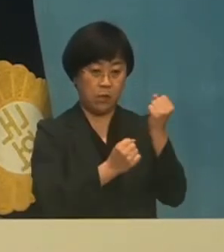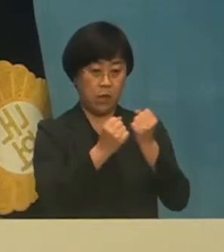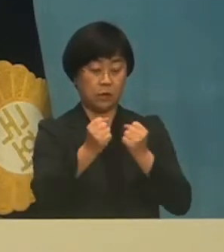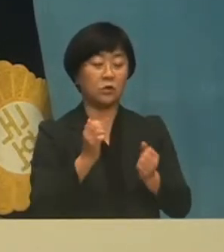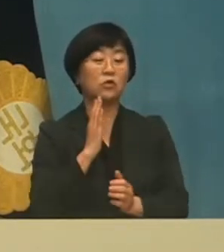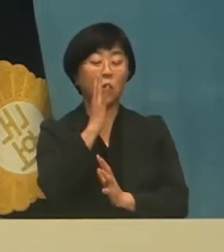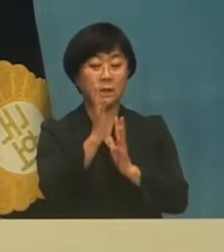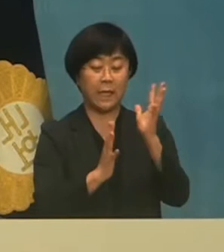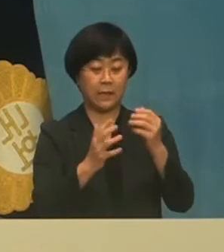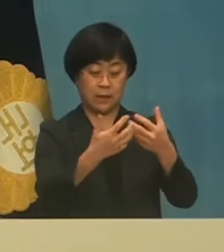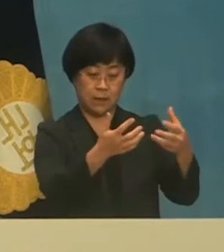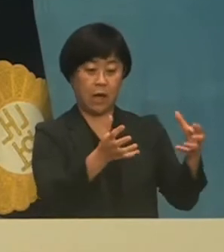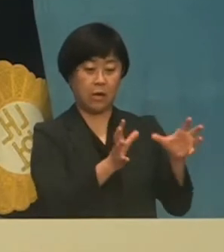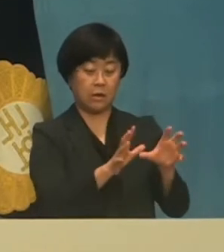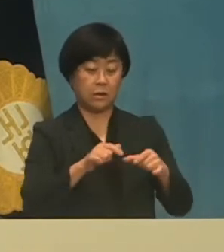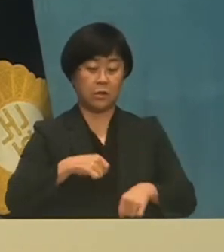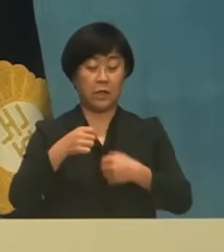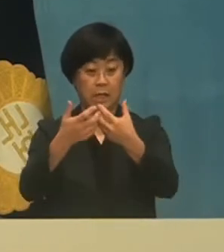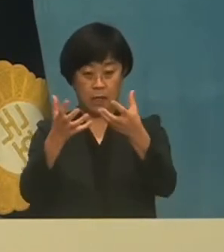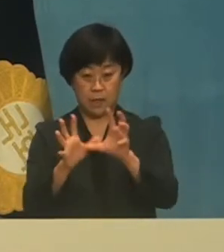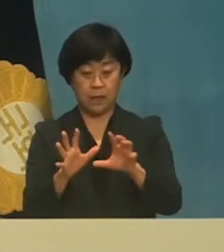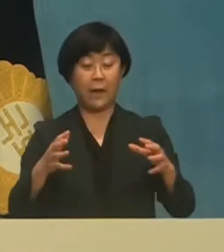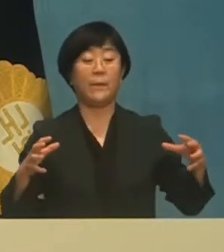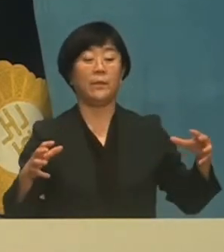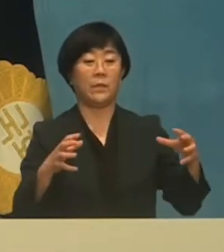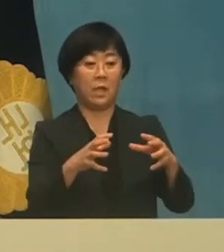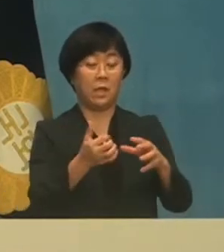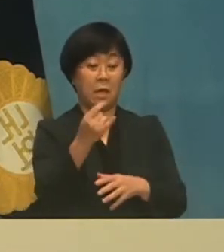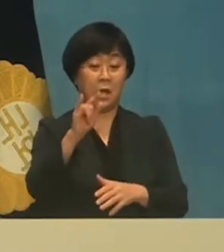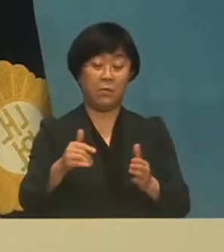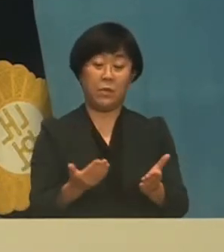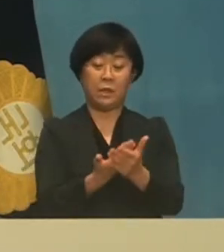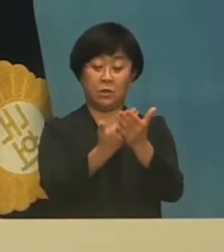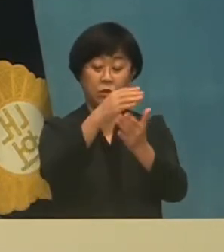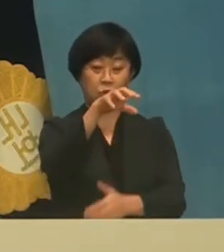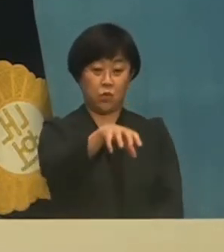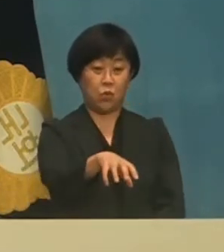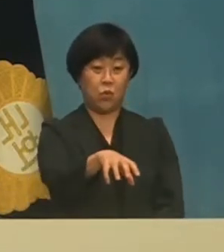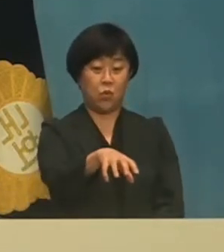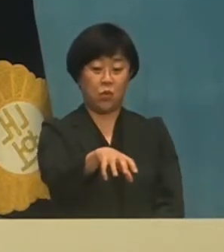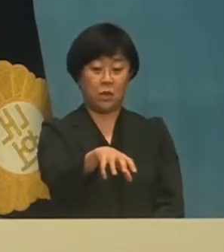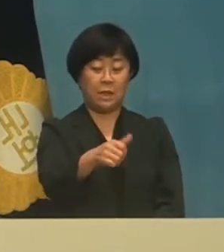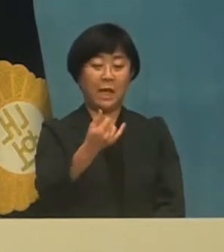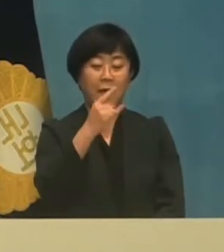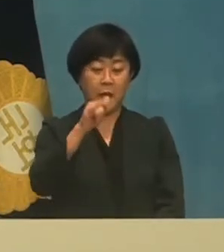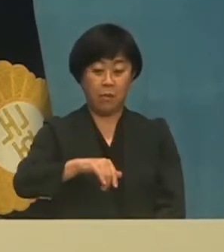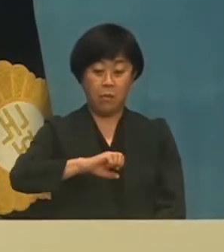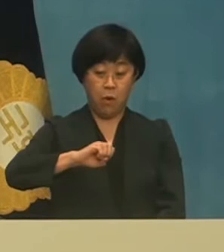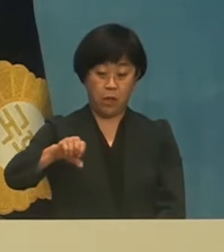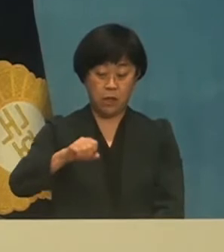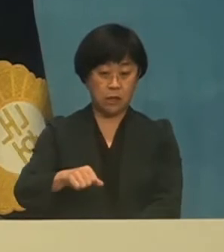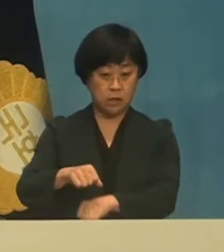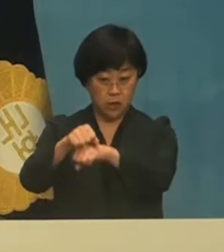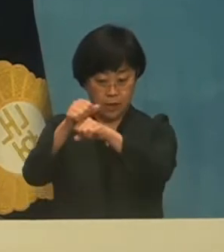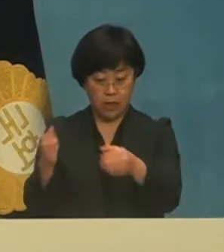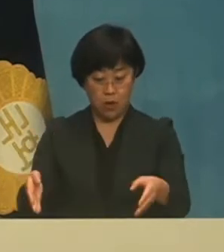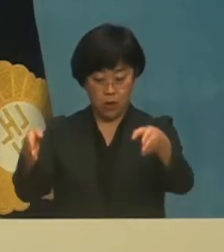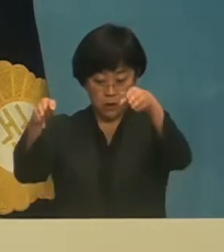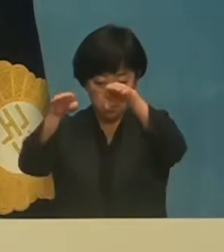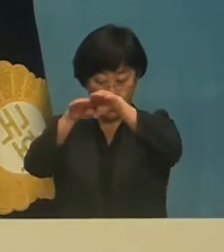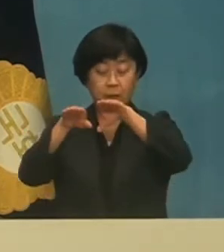녹색당 탈핵위원회와 정의당이 함께 핵발전소 지역의 고준위 핵폐기물 저장시설